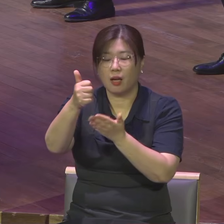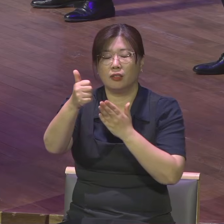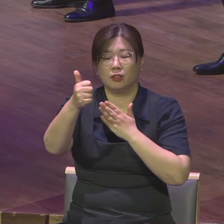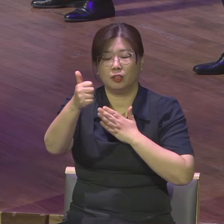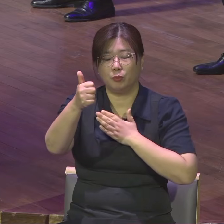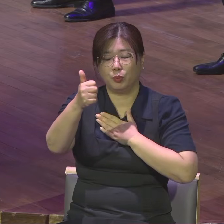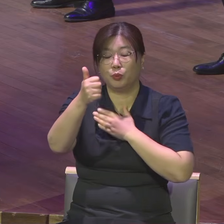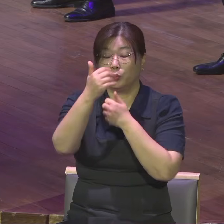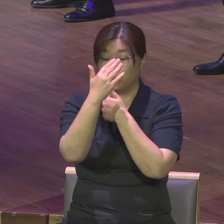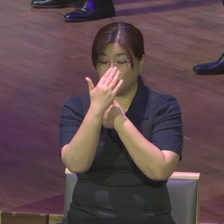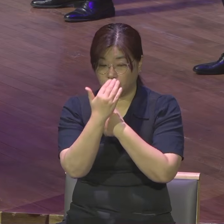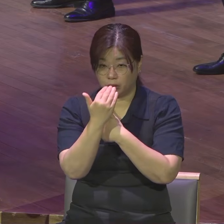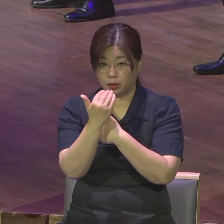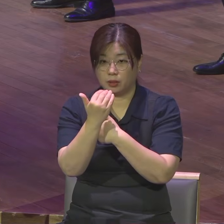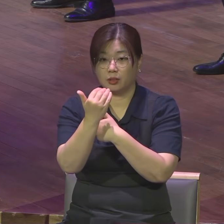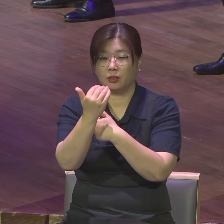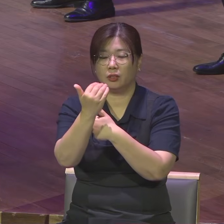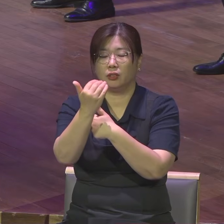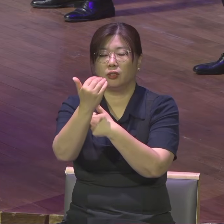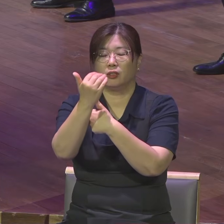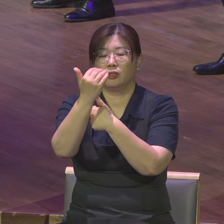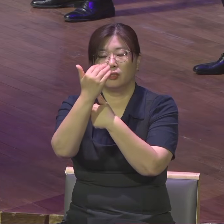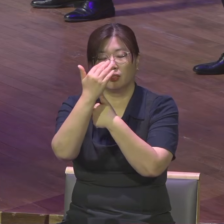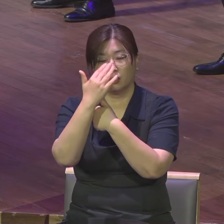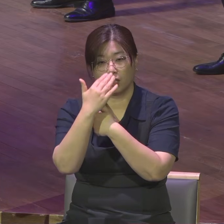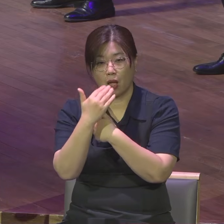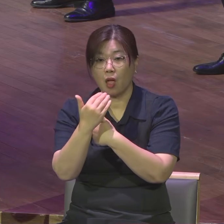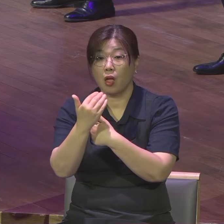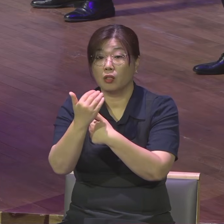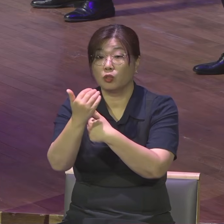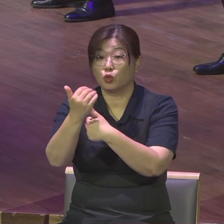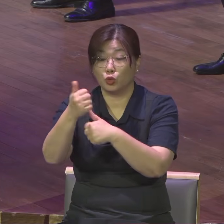주님 나를 부르시니